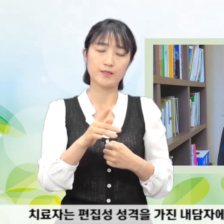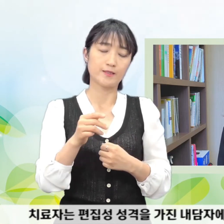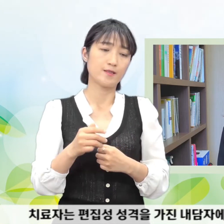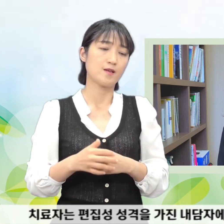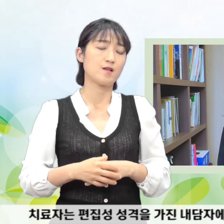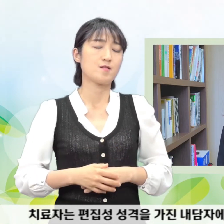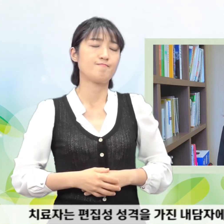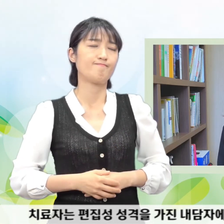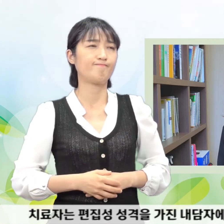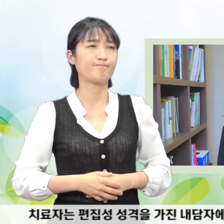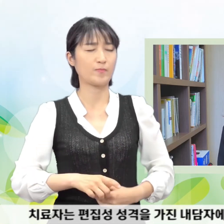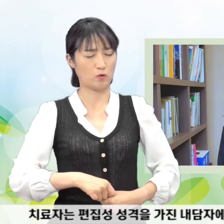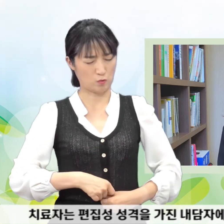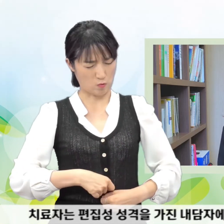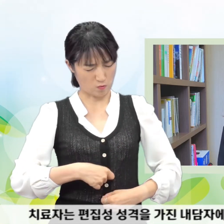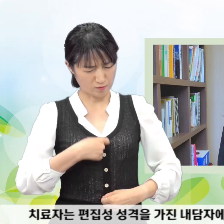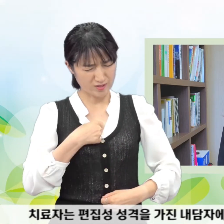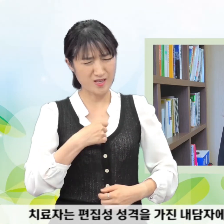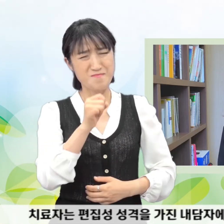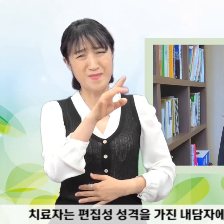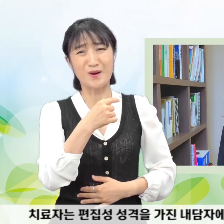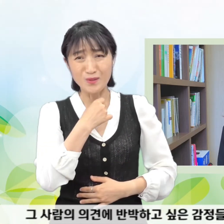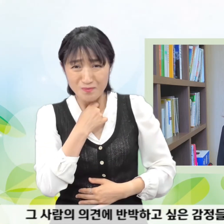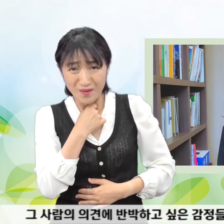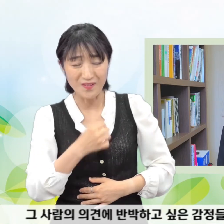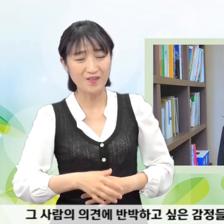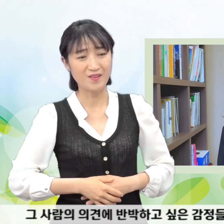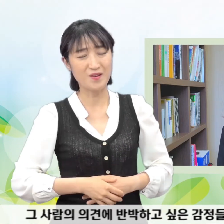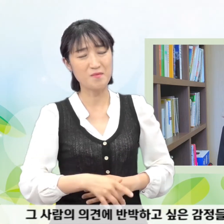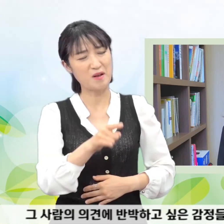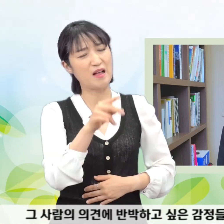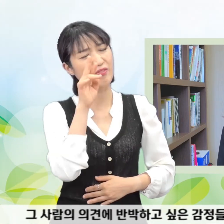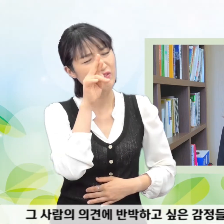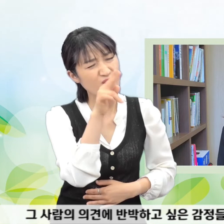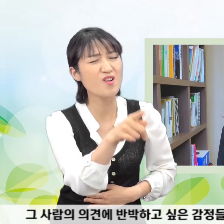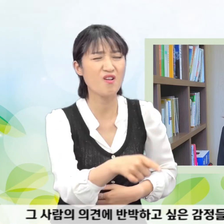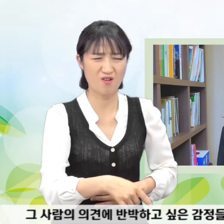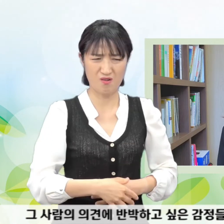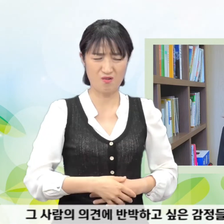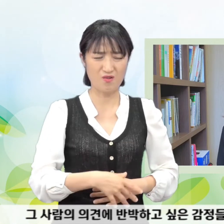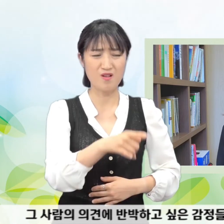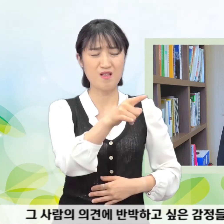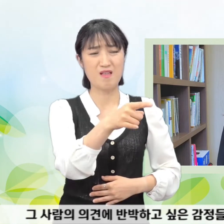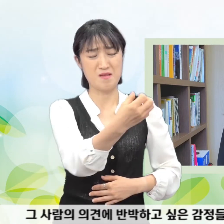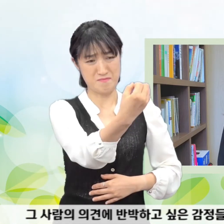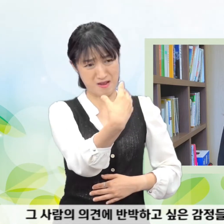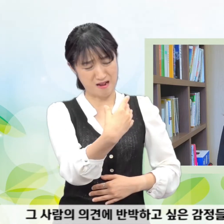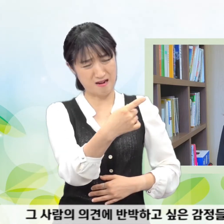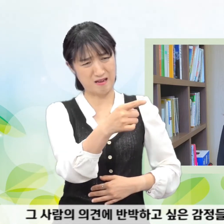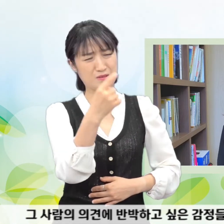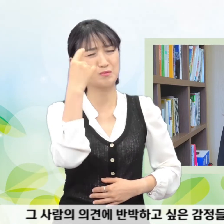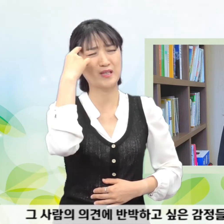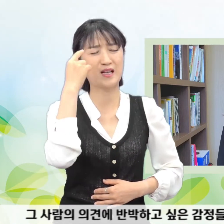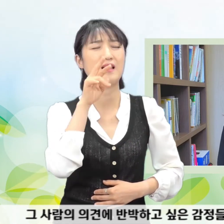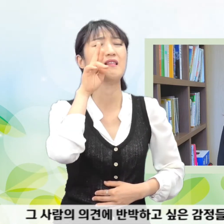내담자에게 치료사는 사실을 얘기해주고 싶고, 이 사람이 갖고 있는 어떤 것들에 대한 반박을 하고